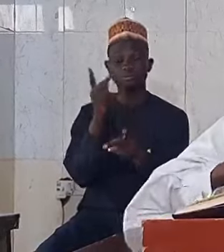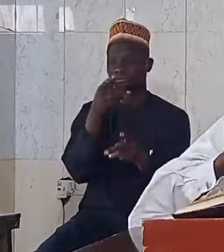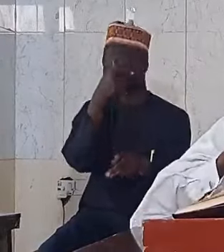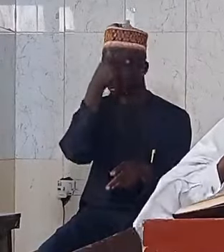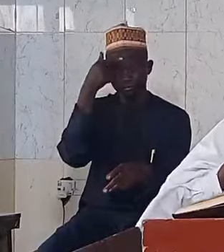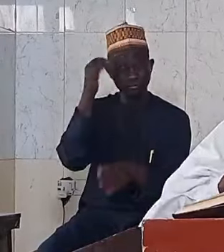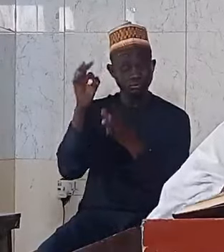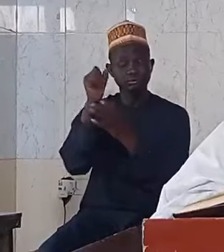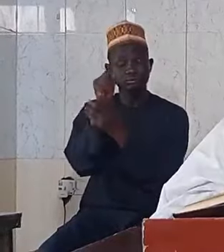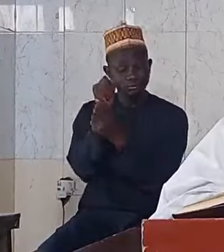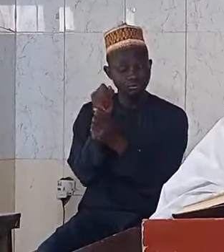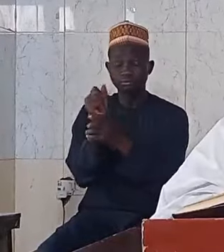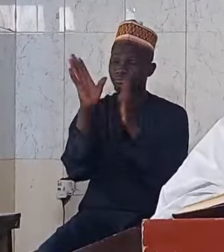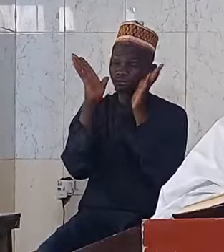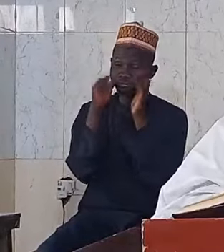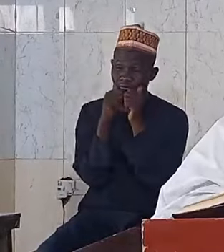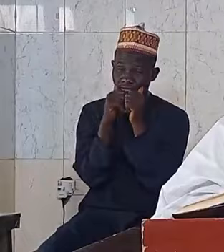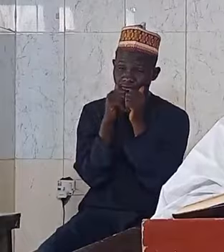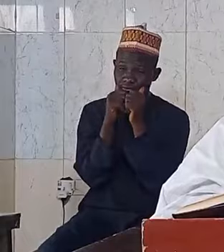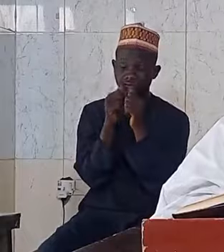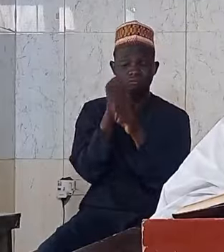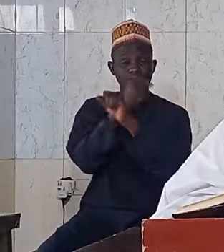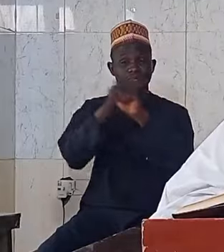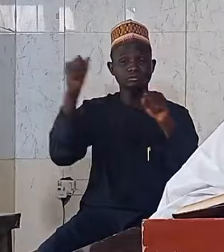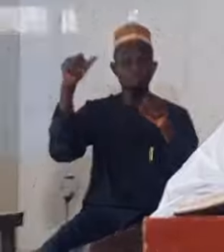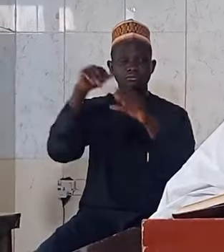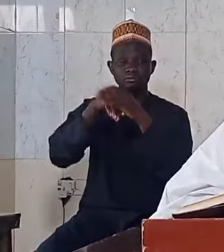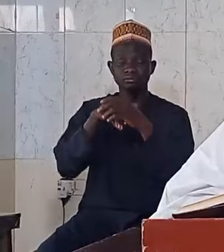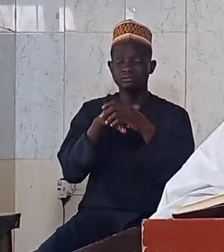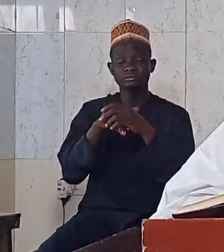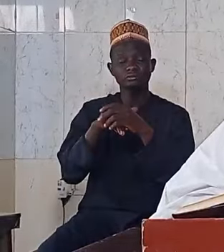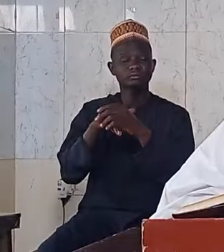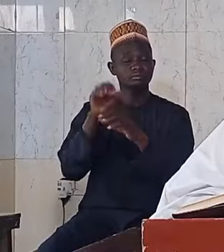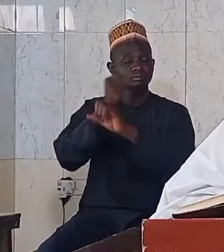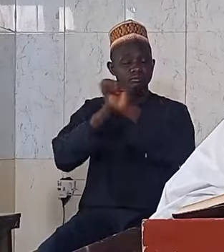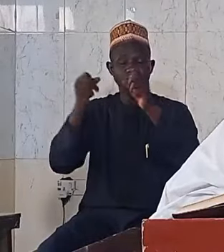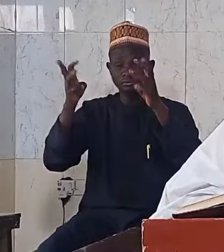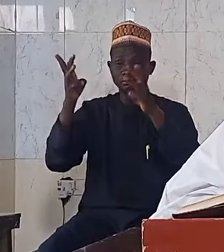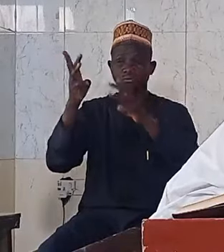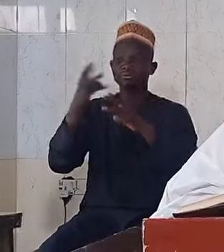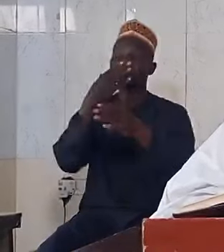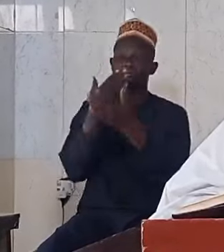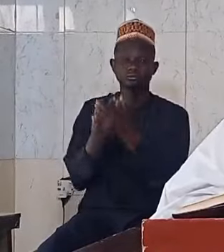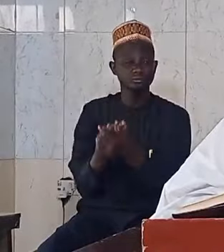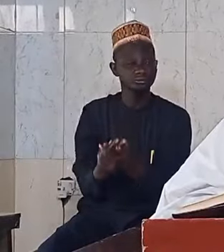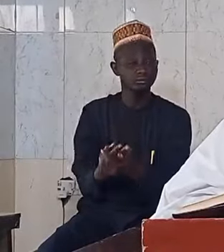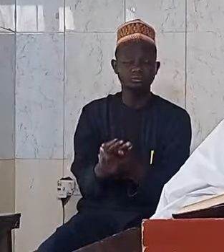aka kame musulmi aka tsare su a matsayin ribatattun yaƙi yana daga cikin